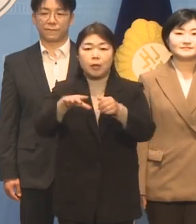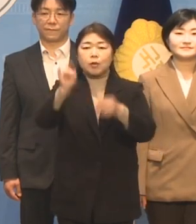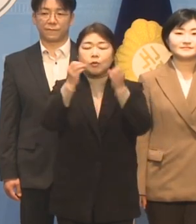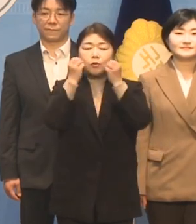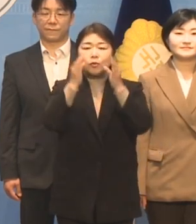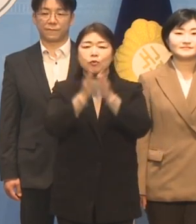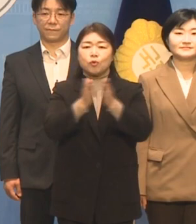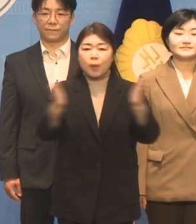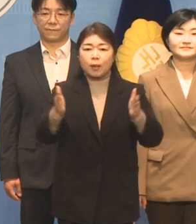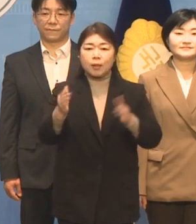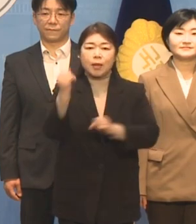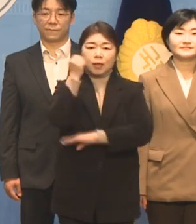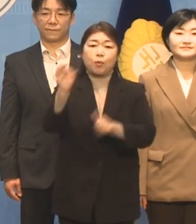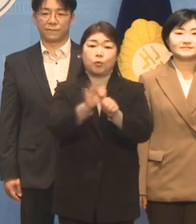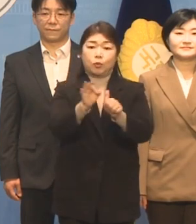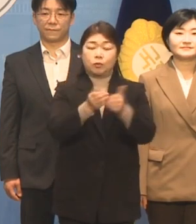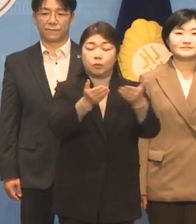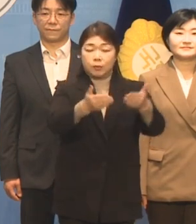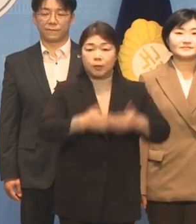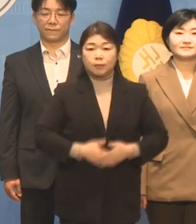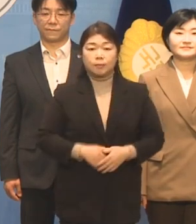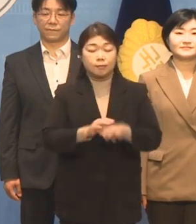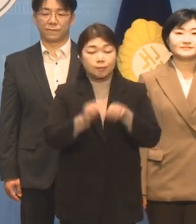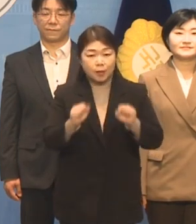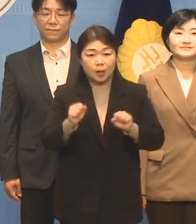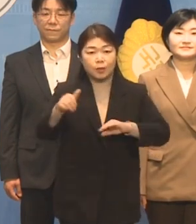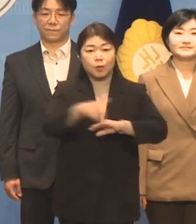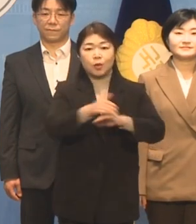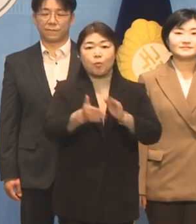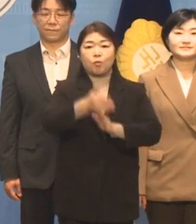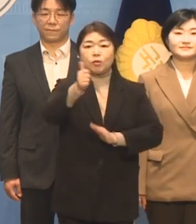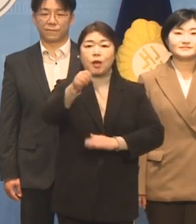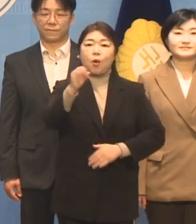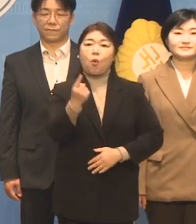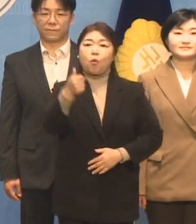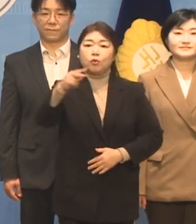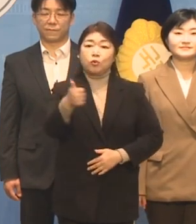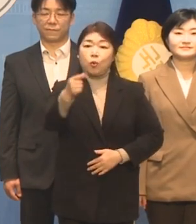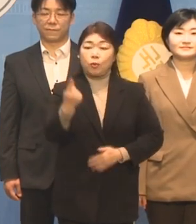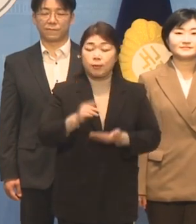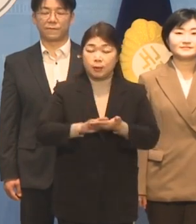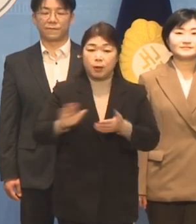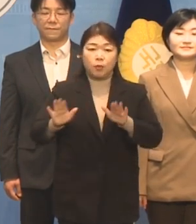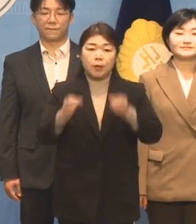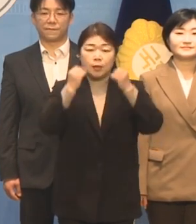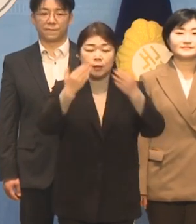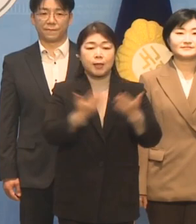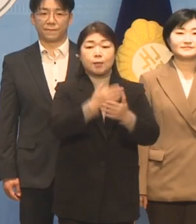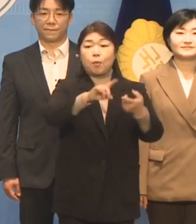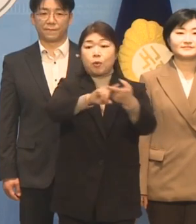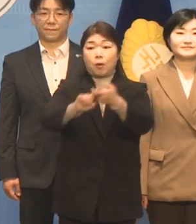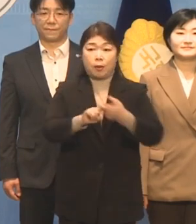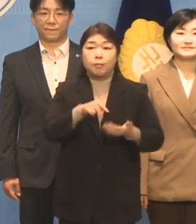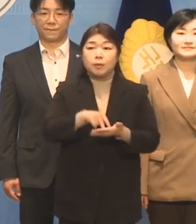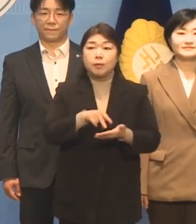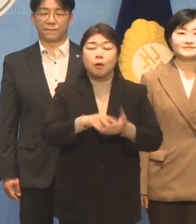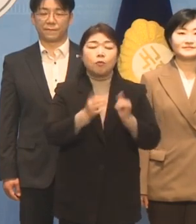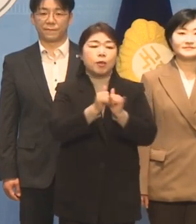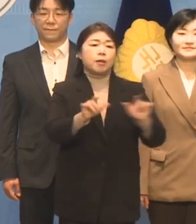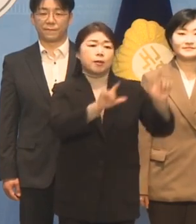안녕하십니까. 새진보연합 선거대책위원회 정책본부장 오준호입니다. 오늘 새진보연합은 민생